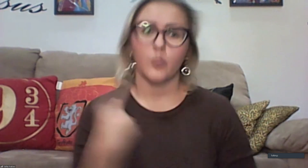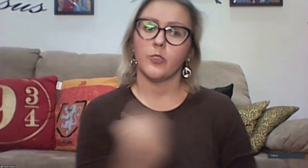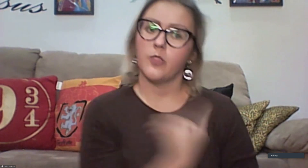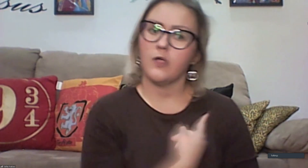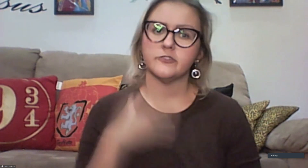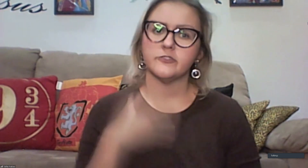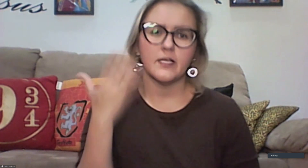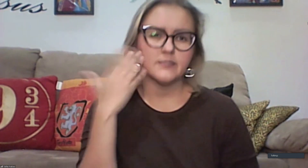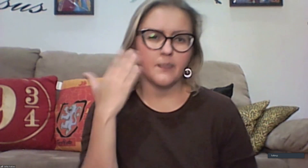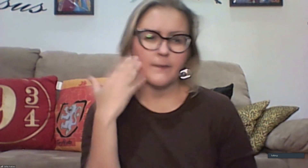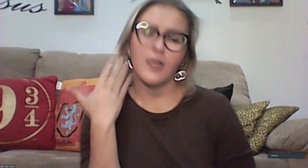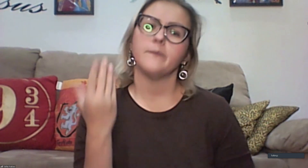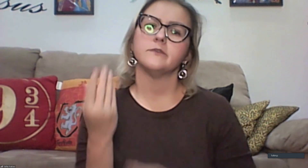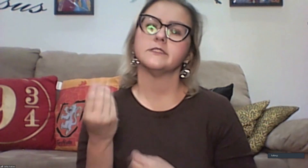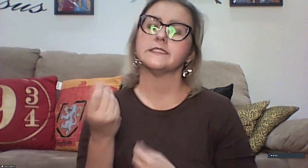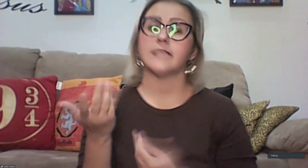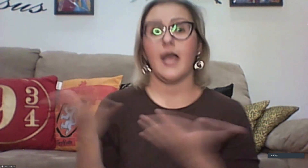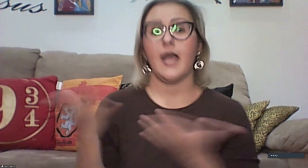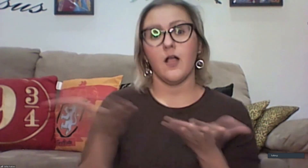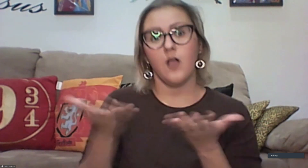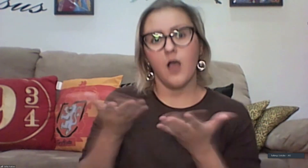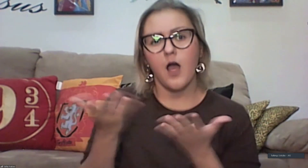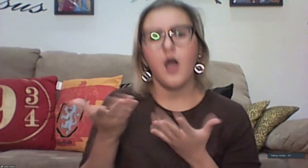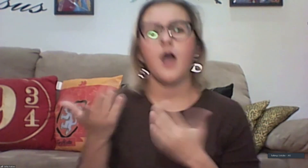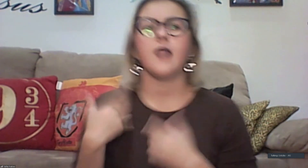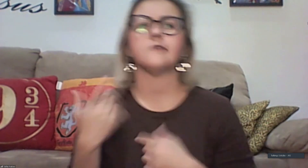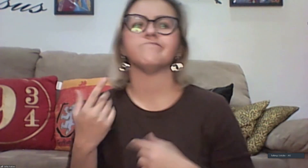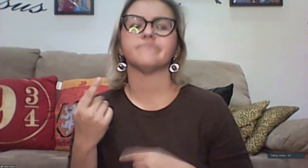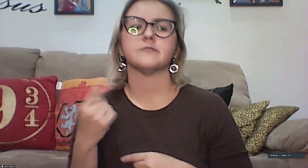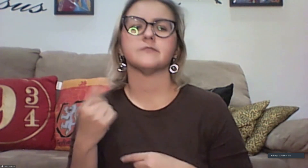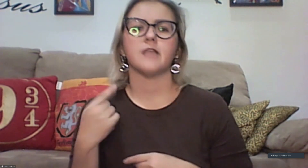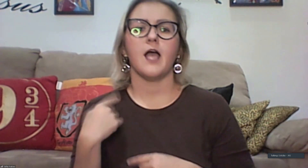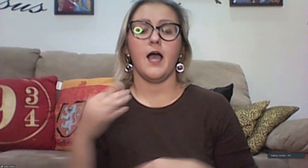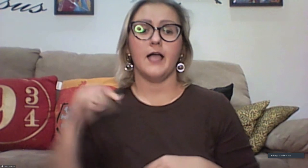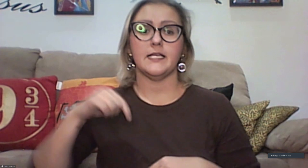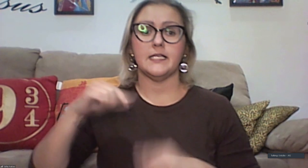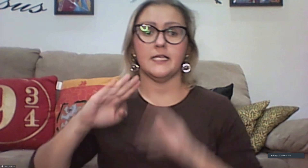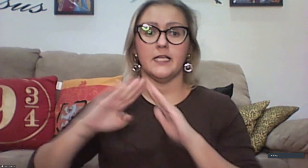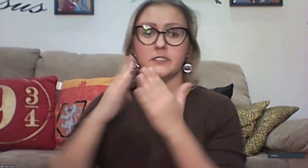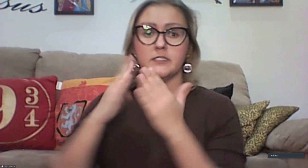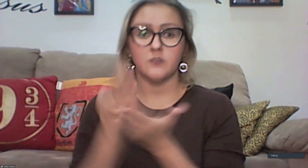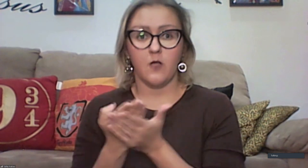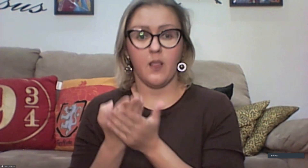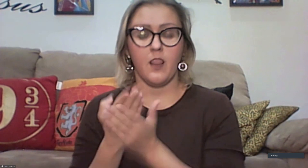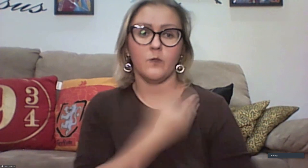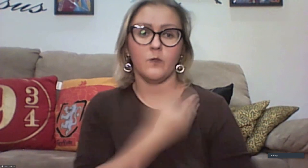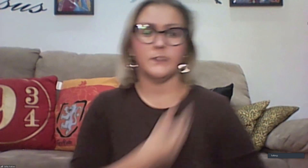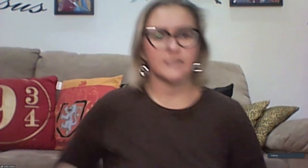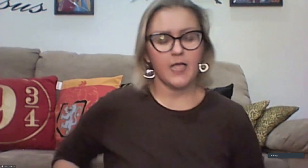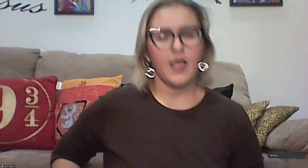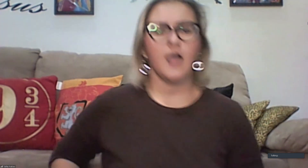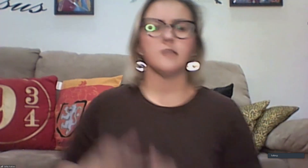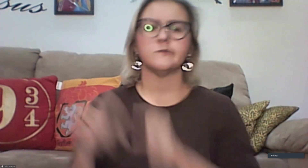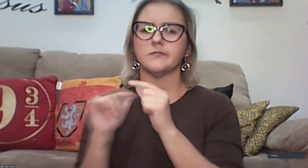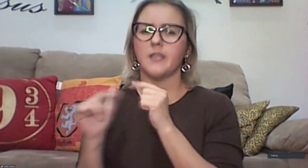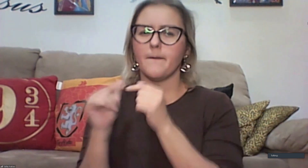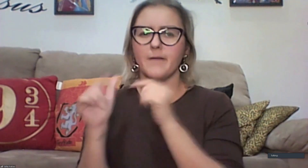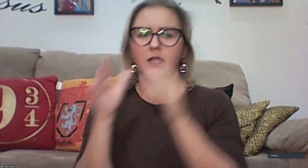né, nesse processo. Então, na escola, né, do governo, a gente tem aí o foco na inclusão, mas